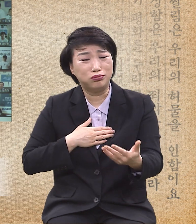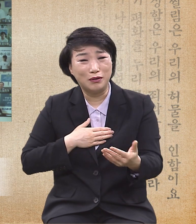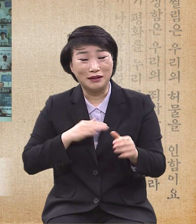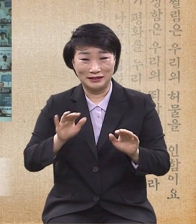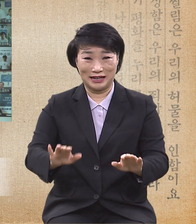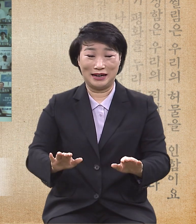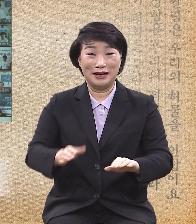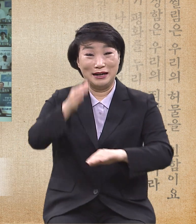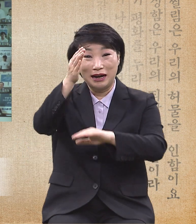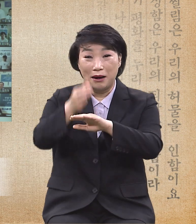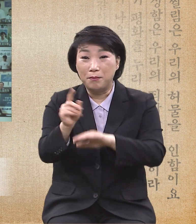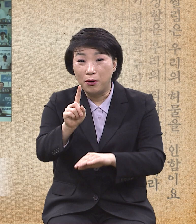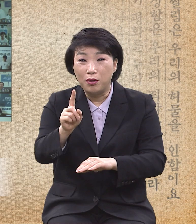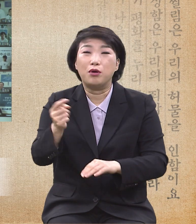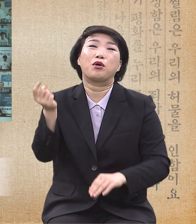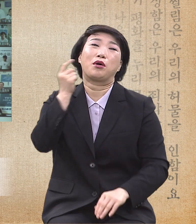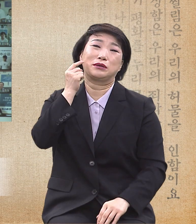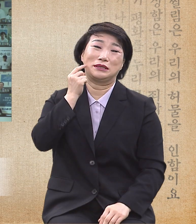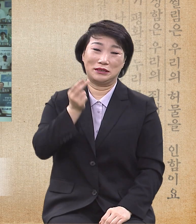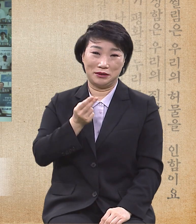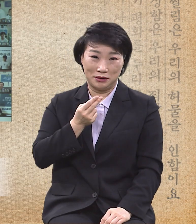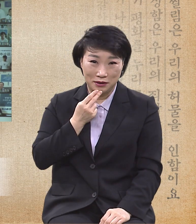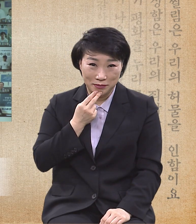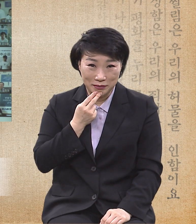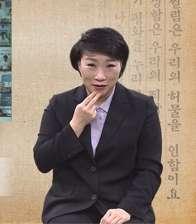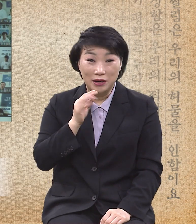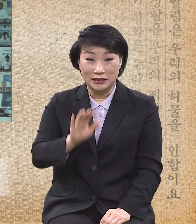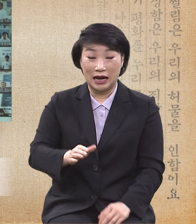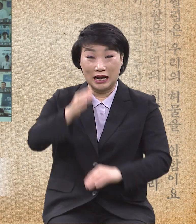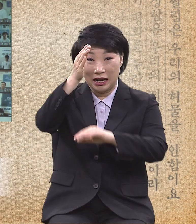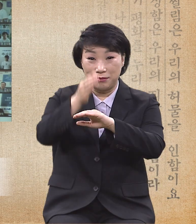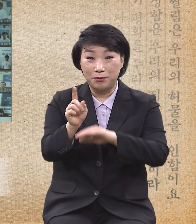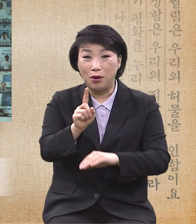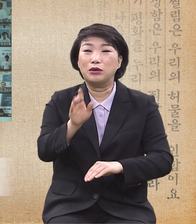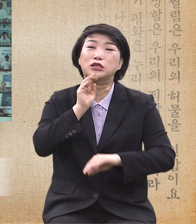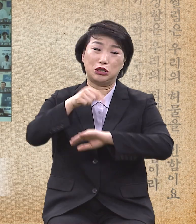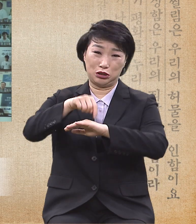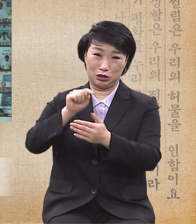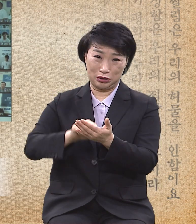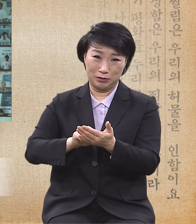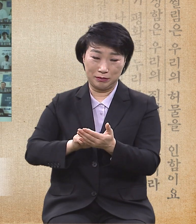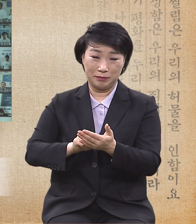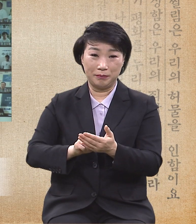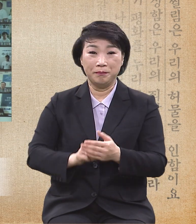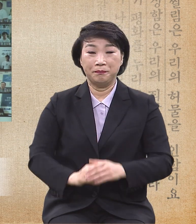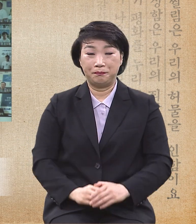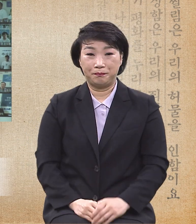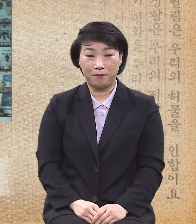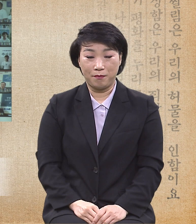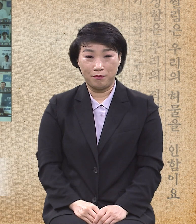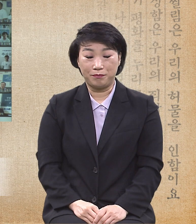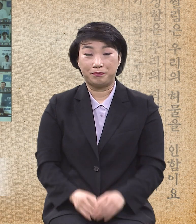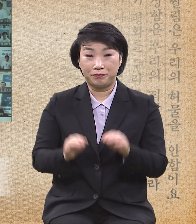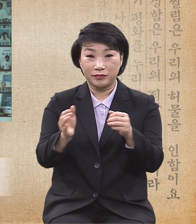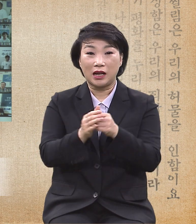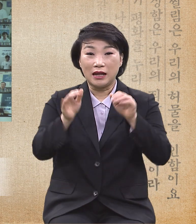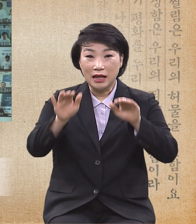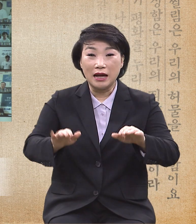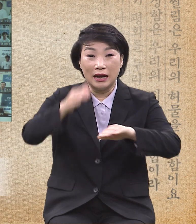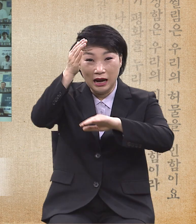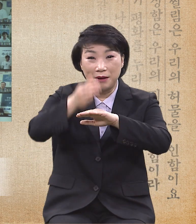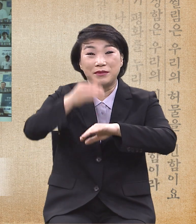감사는 거짓이 없는 거야. 감사는 진실한 것이다 이 말이야. 그래서